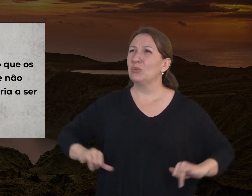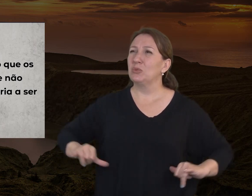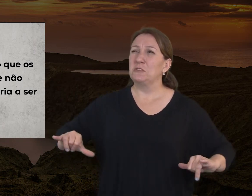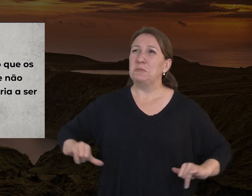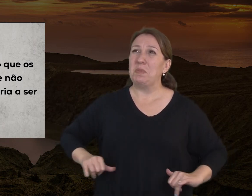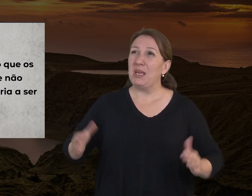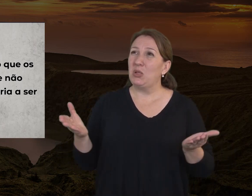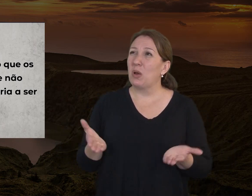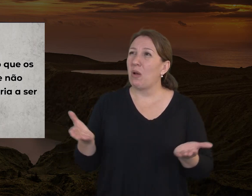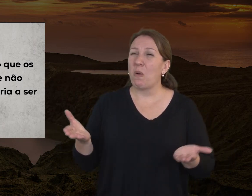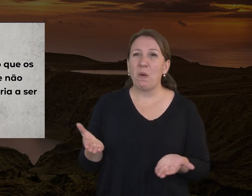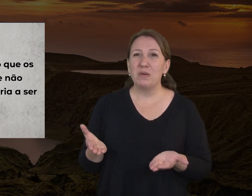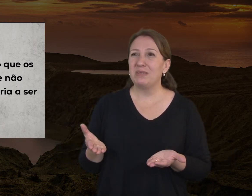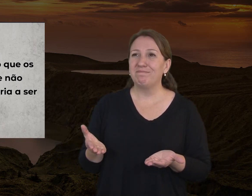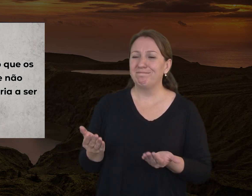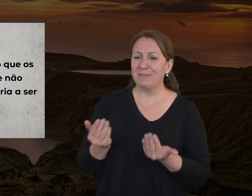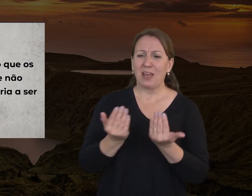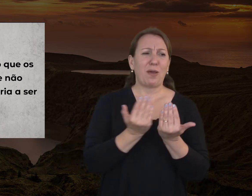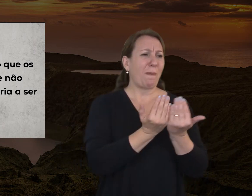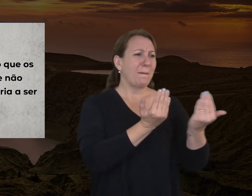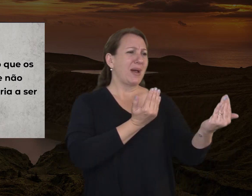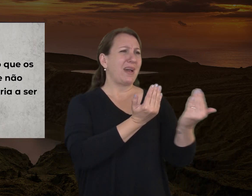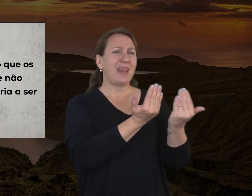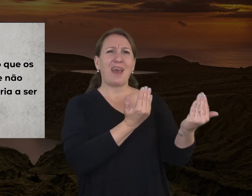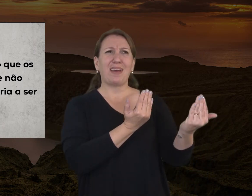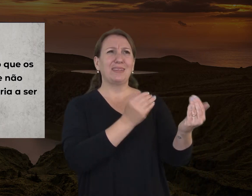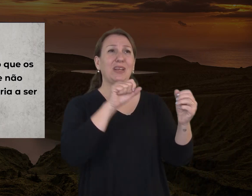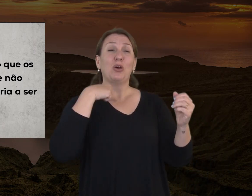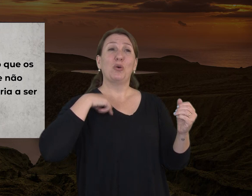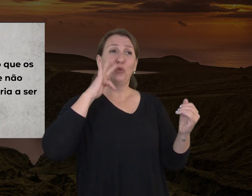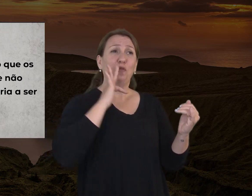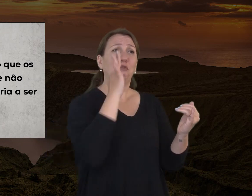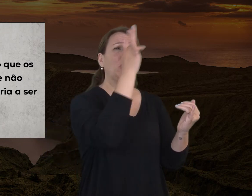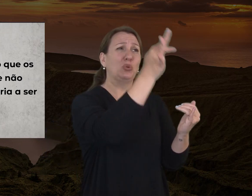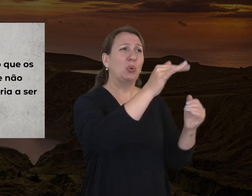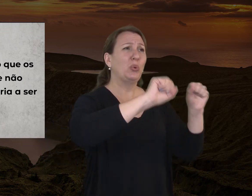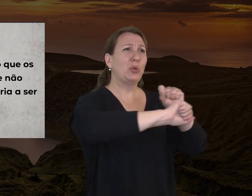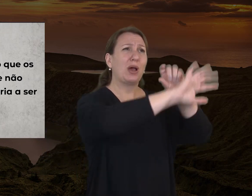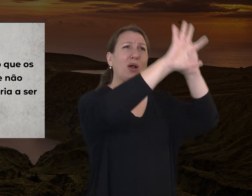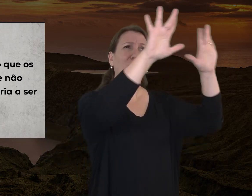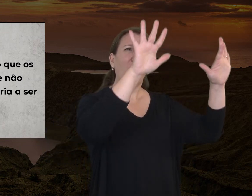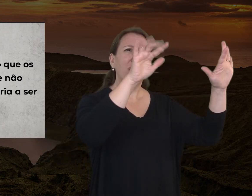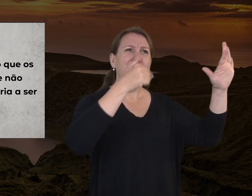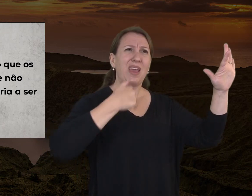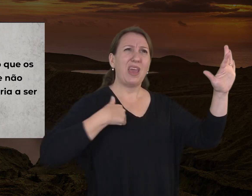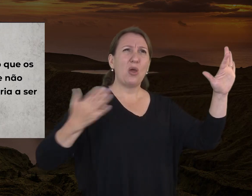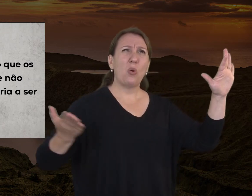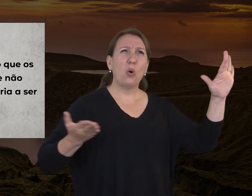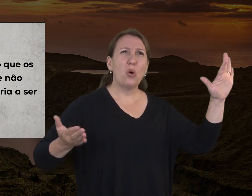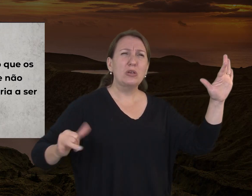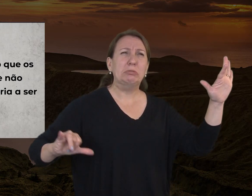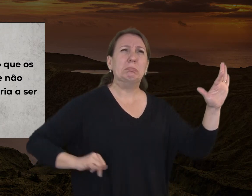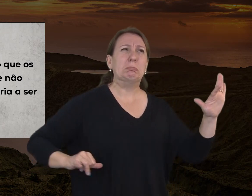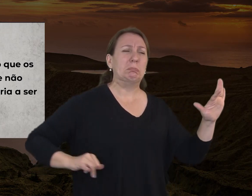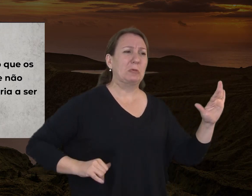a glória a ser revelada em nós. Imagina, nós ainda vamos receber uma glória,